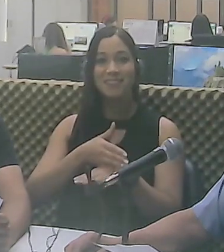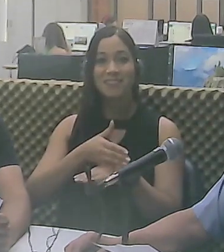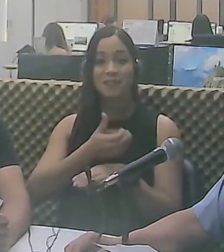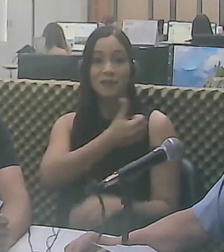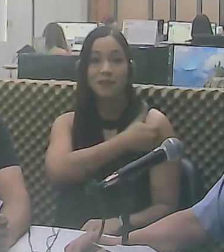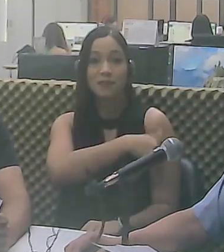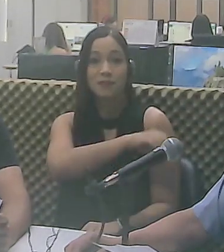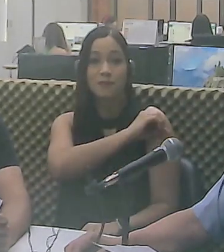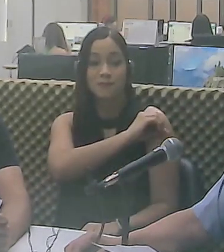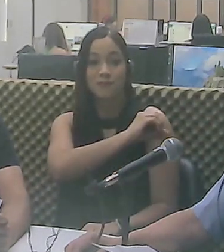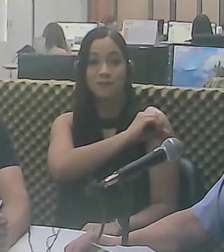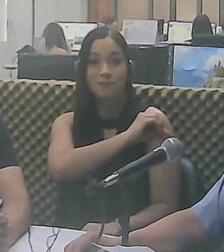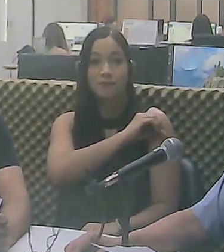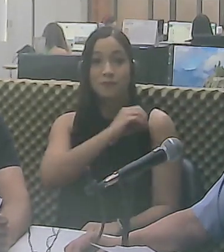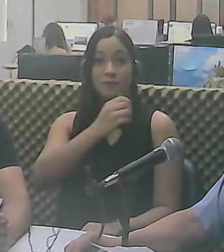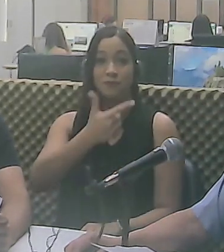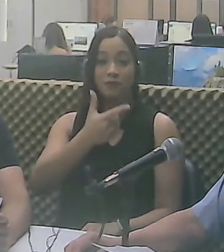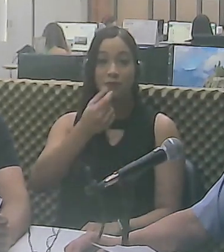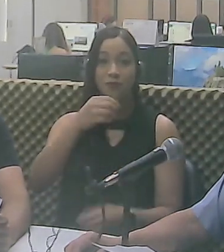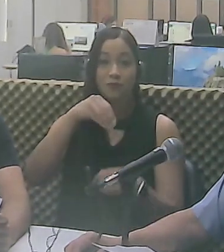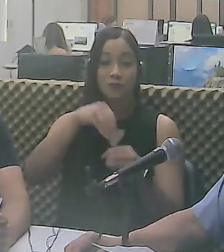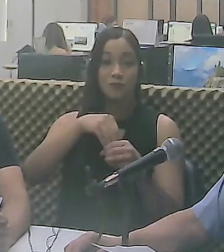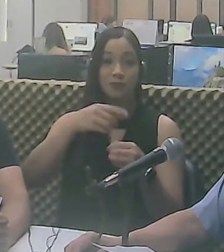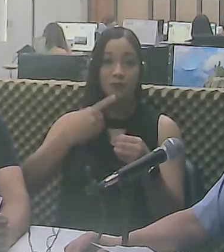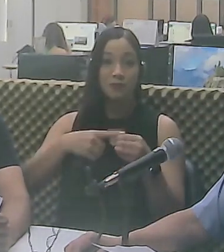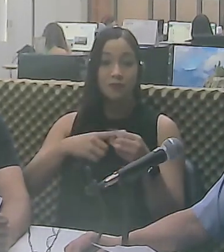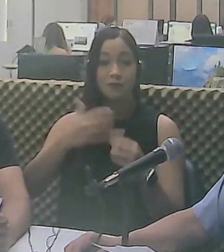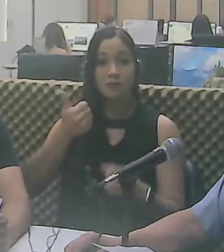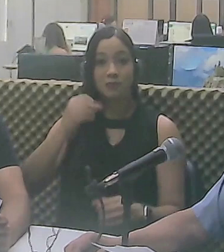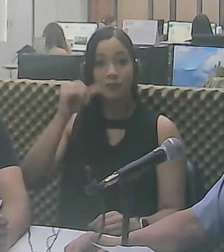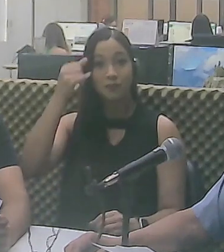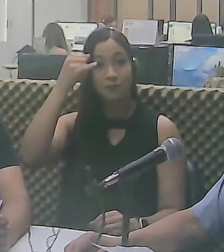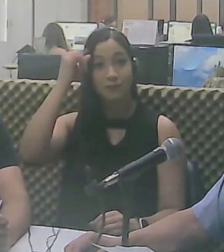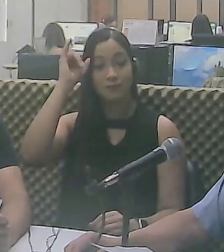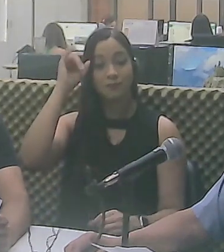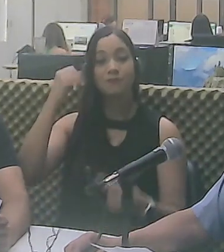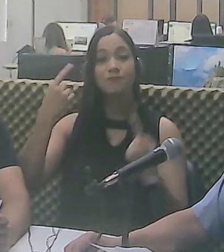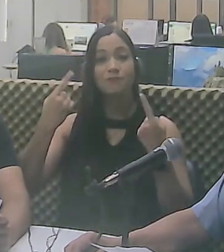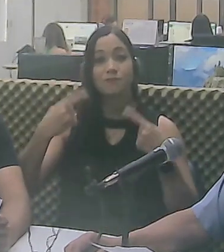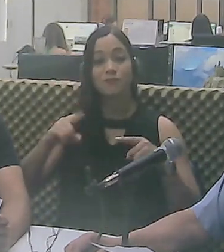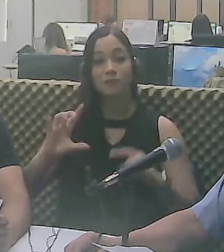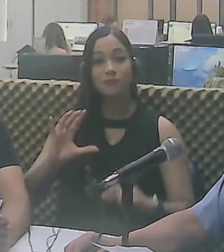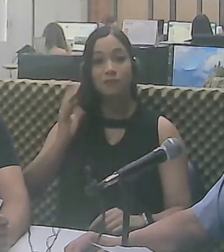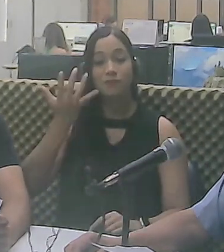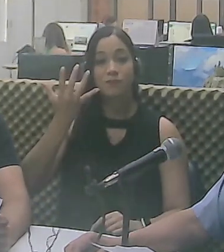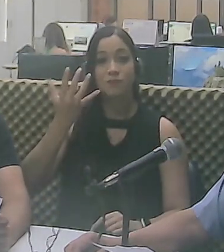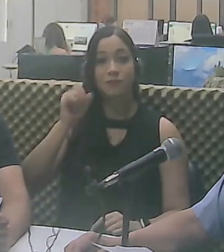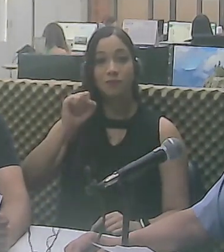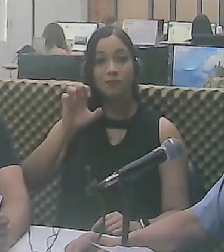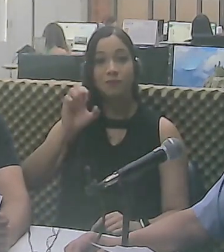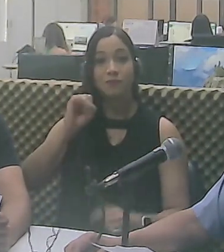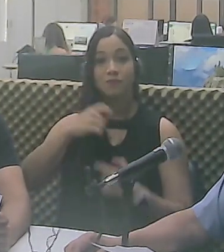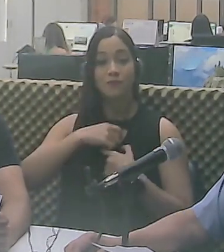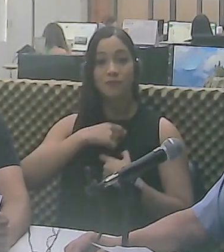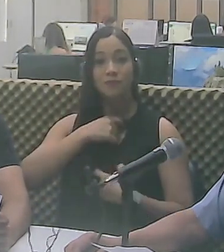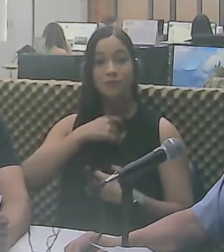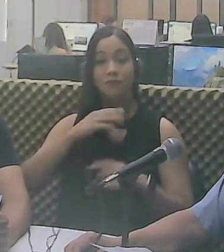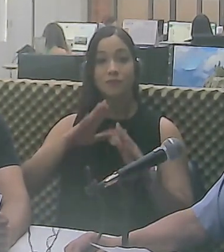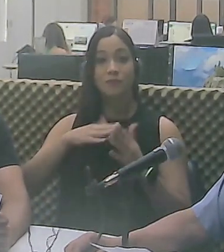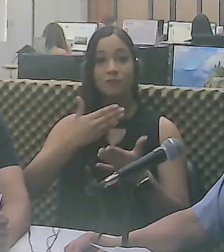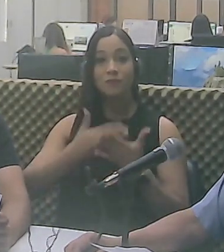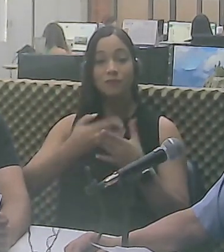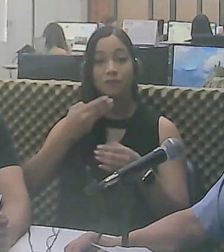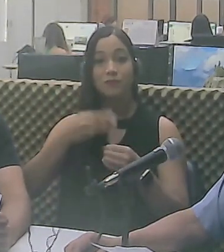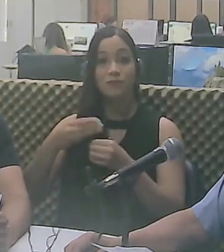do Ensino Fundamental sendo 20 urbanas e 10 rurais as competições serão realizadas no Sesi Gravatás e